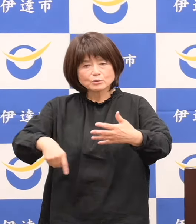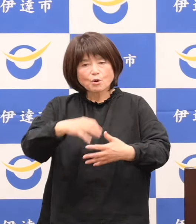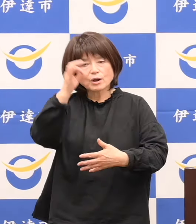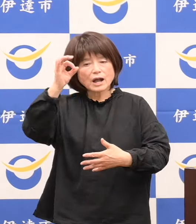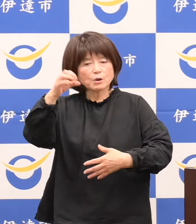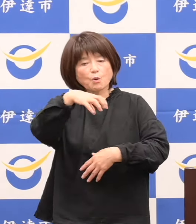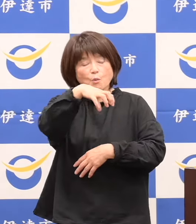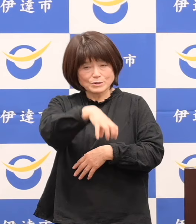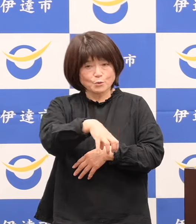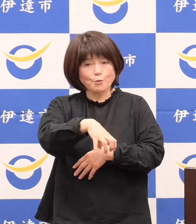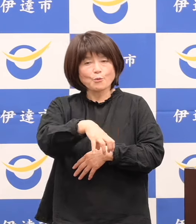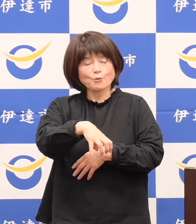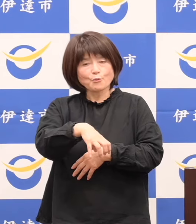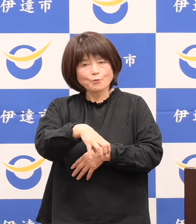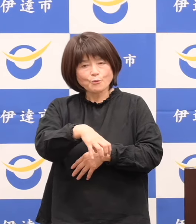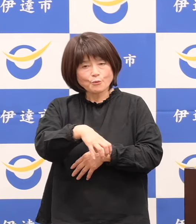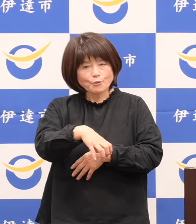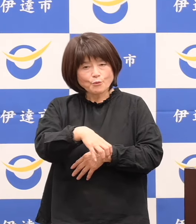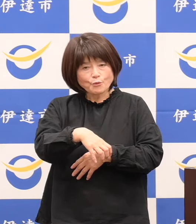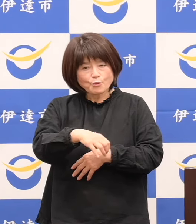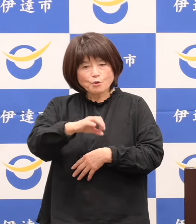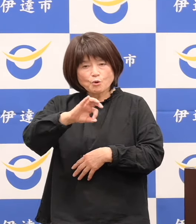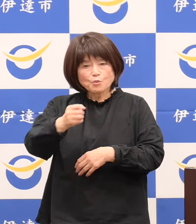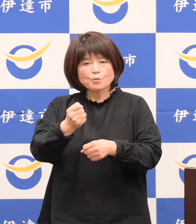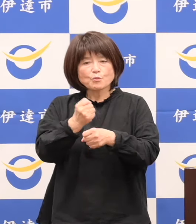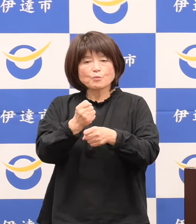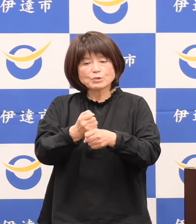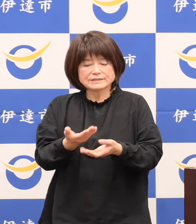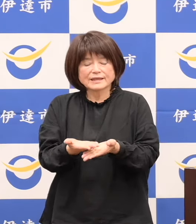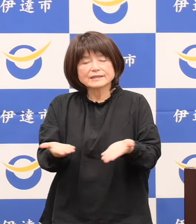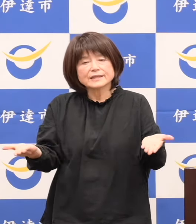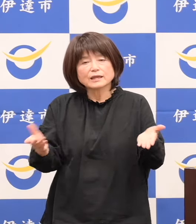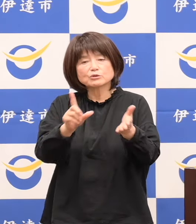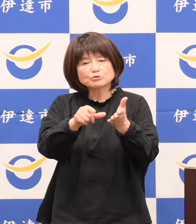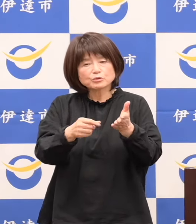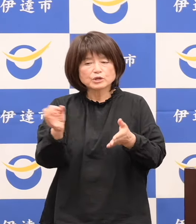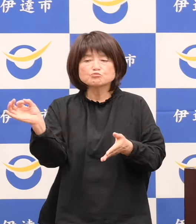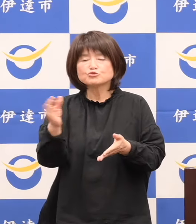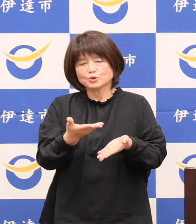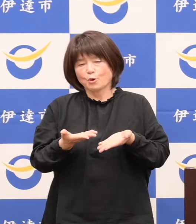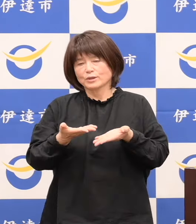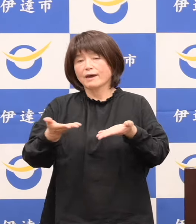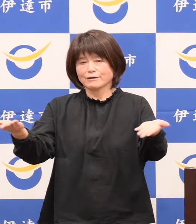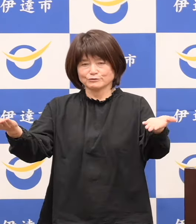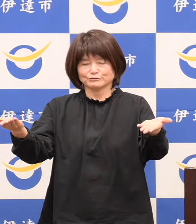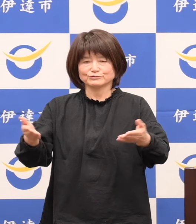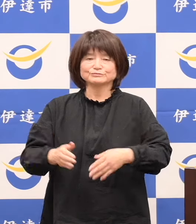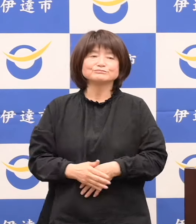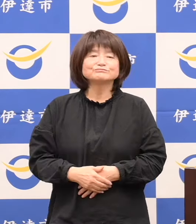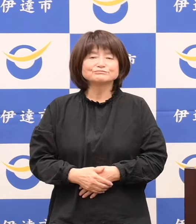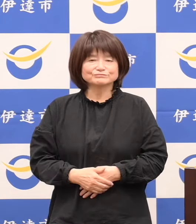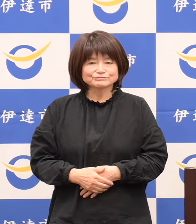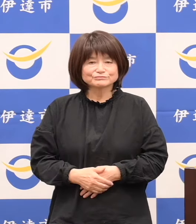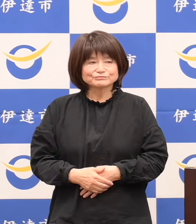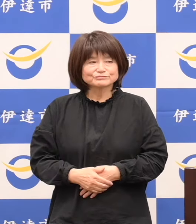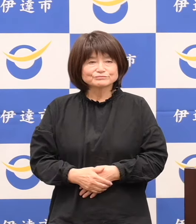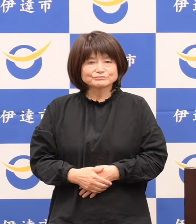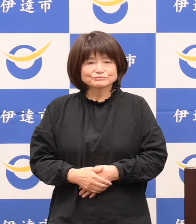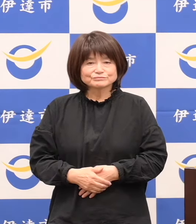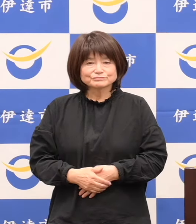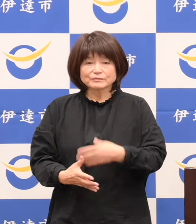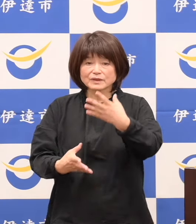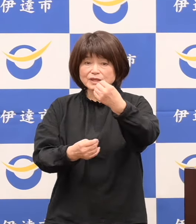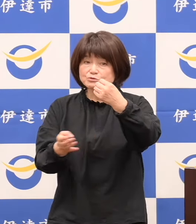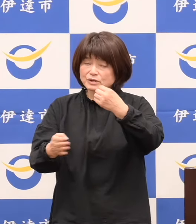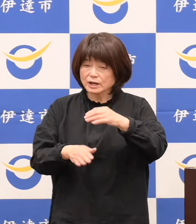拠点及び各種物産展において無料で配布をいたします。配布の開始ですが、